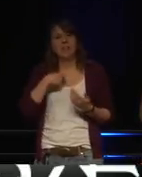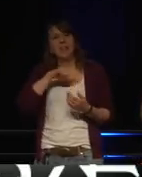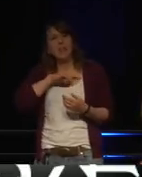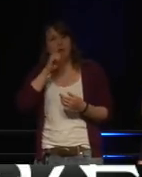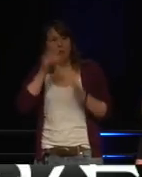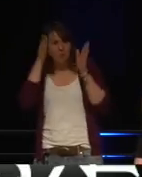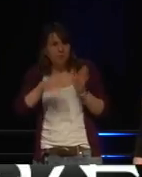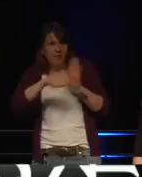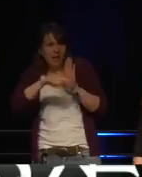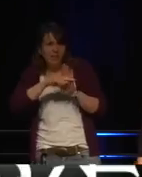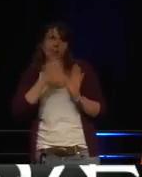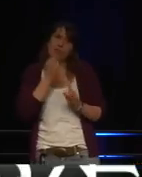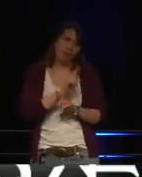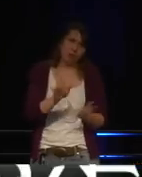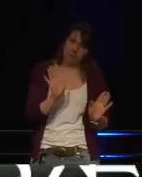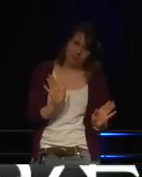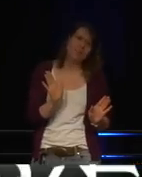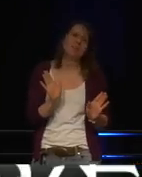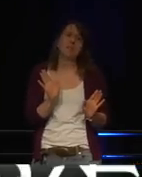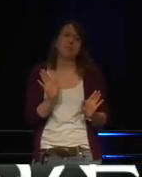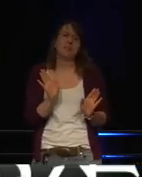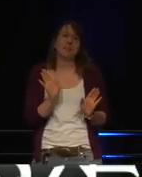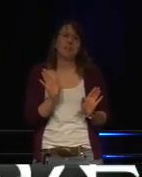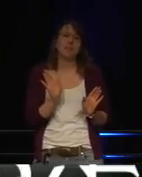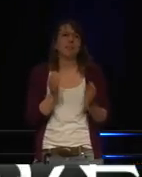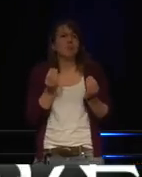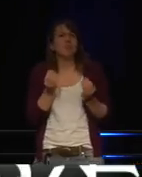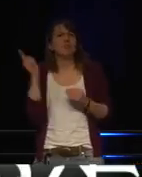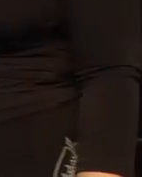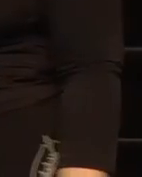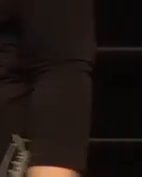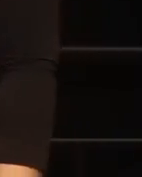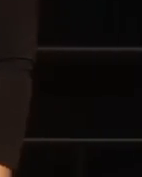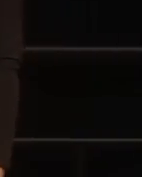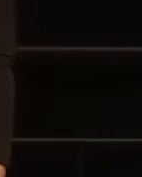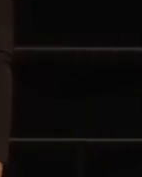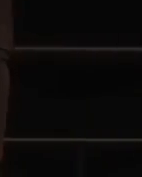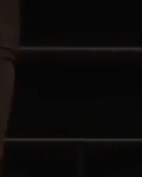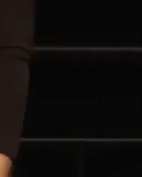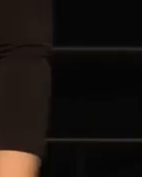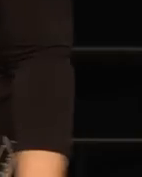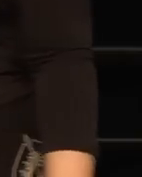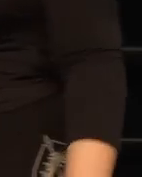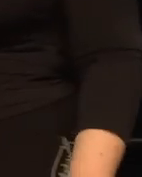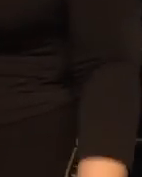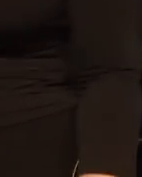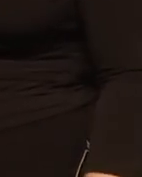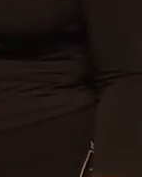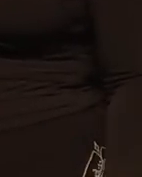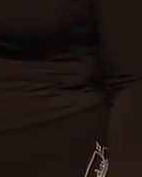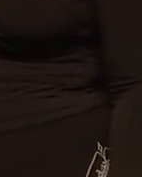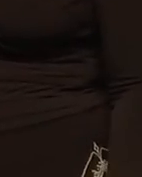no quiero hablar solo de cosas negativas. Así que fail, errores son el